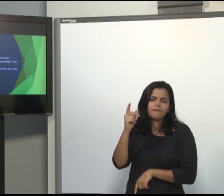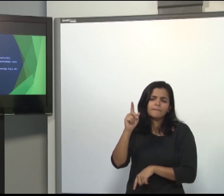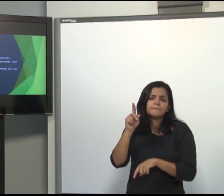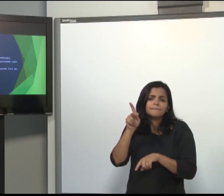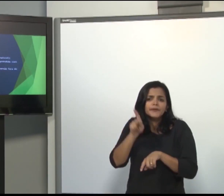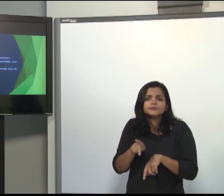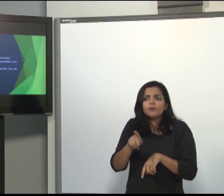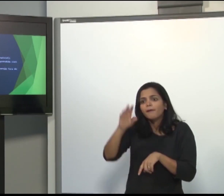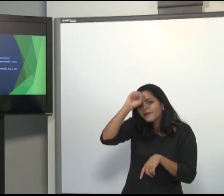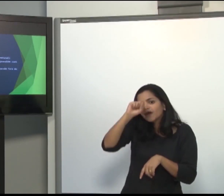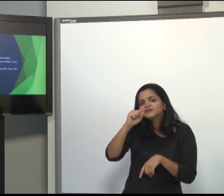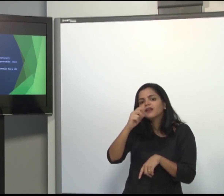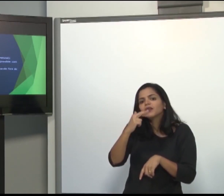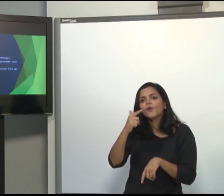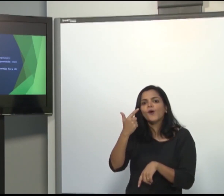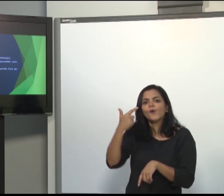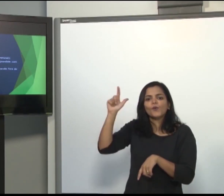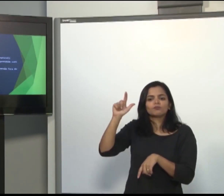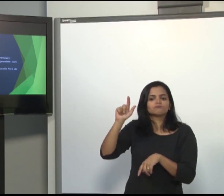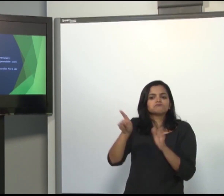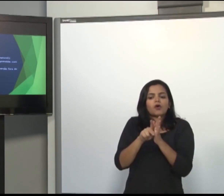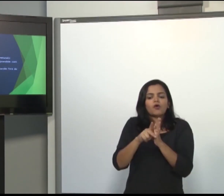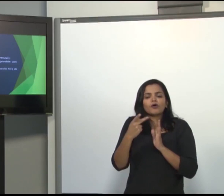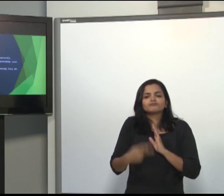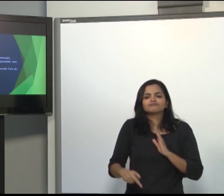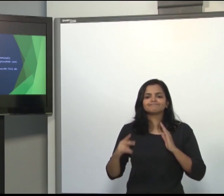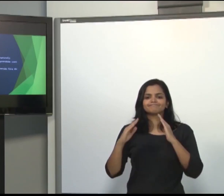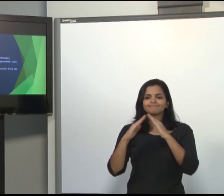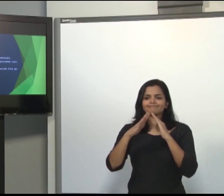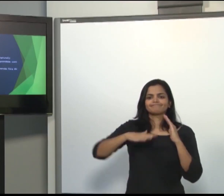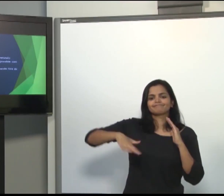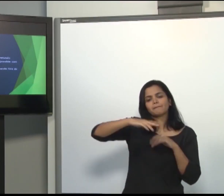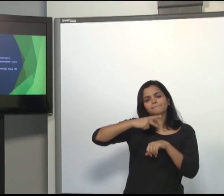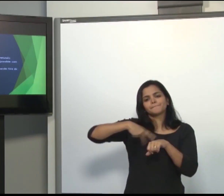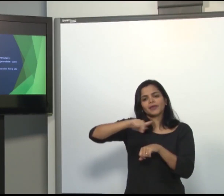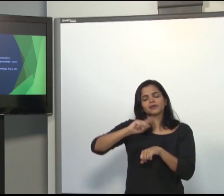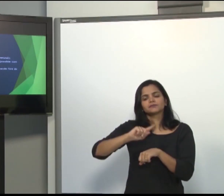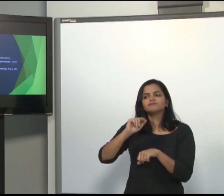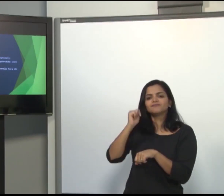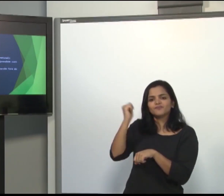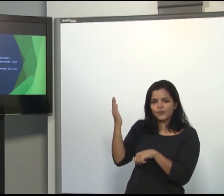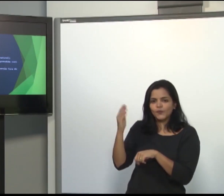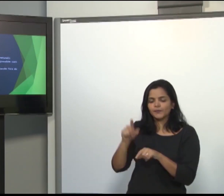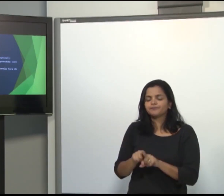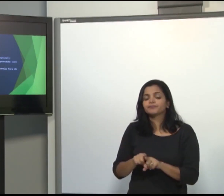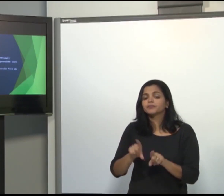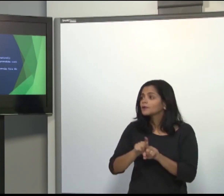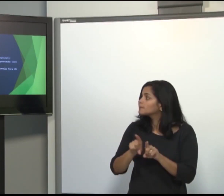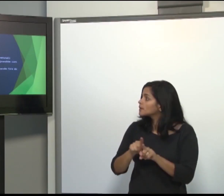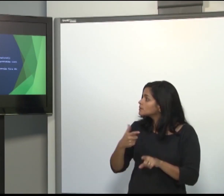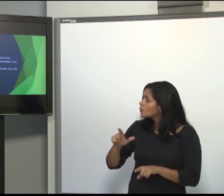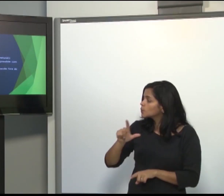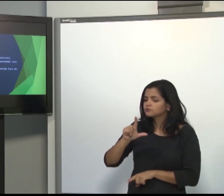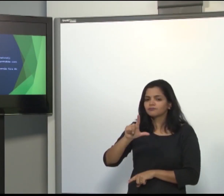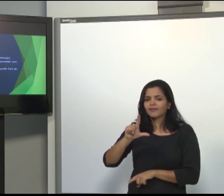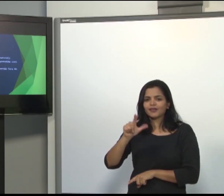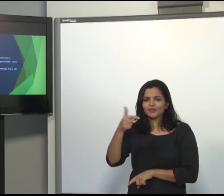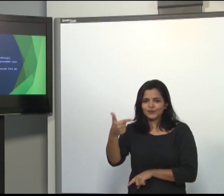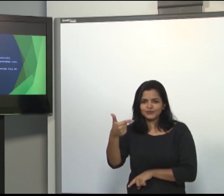É uma língua de outro país. As pessoas que moram em um determinado país aprendem outra língua. Temos a